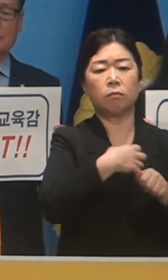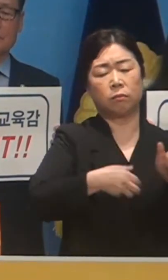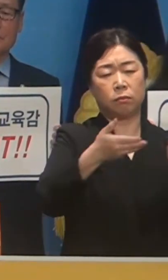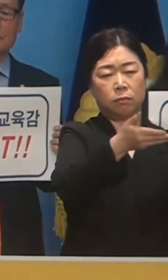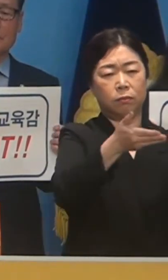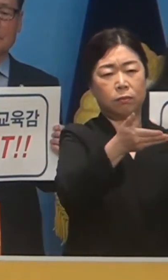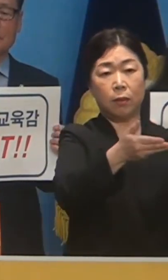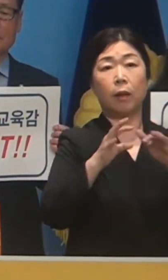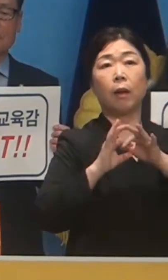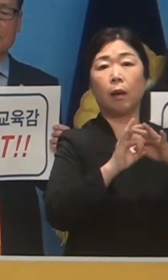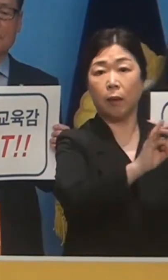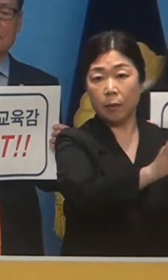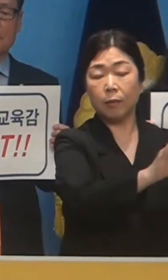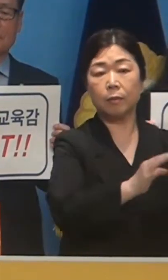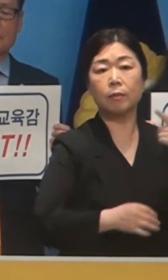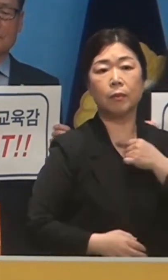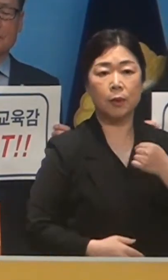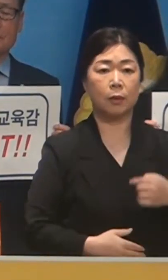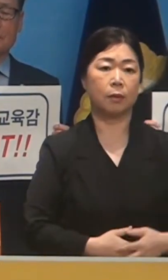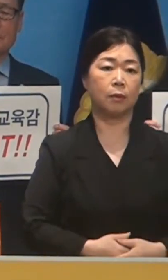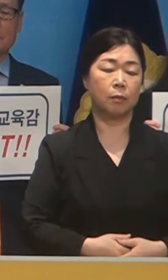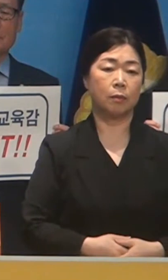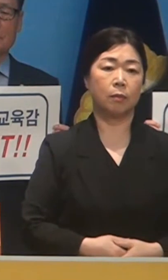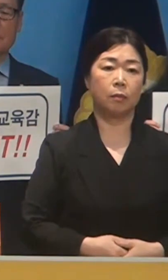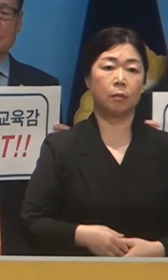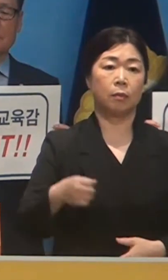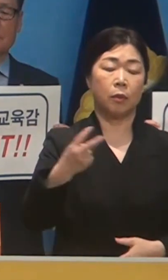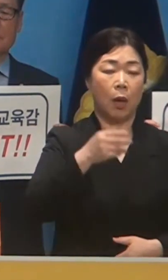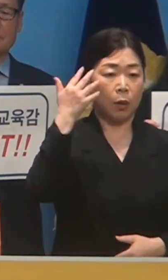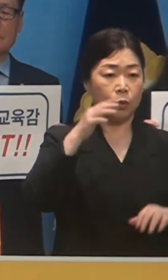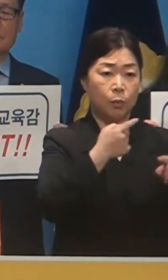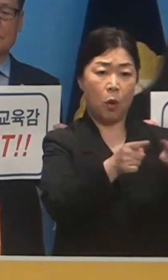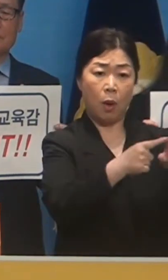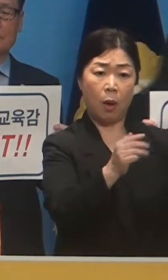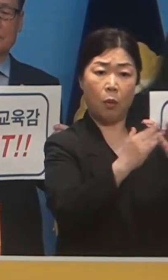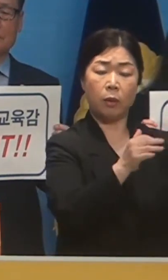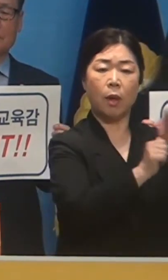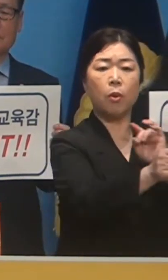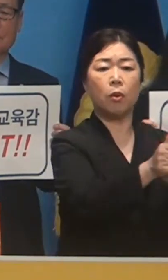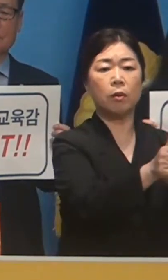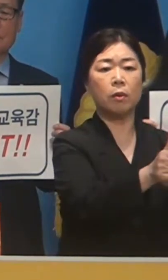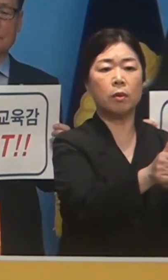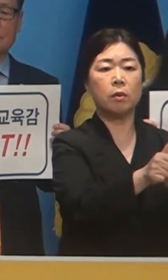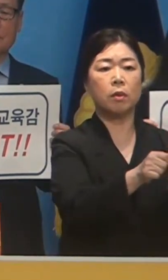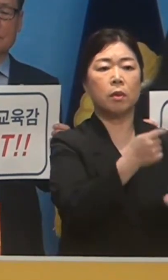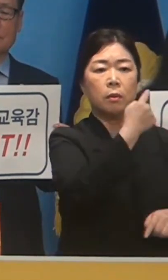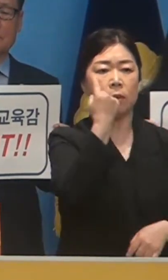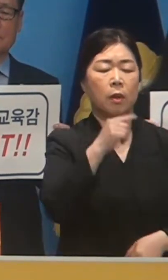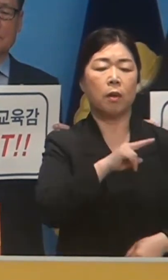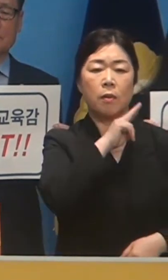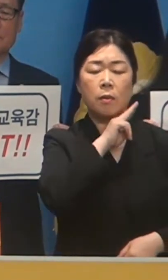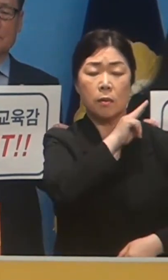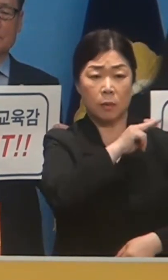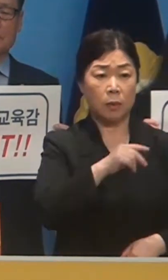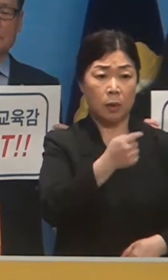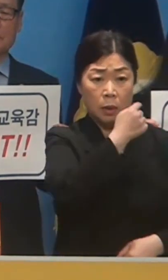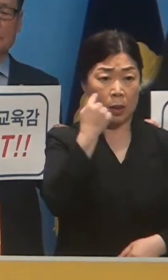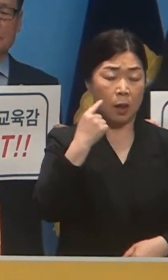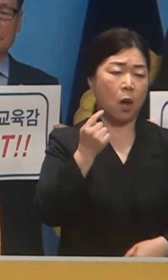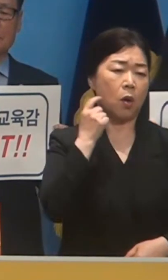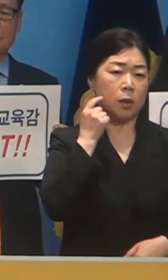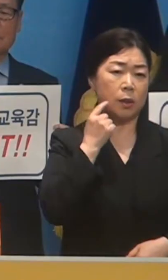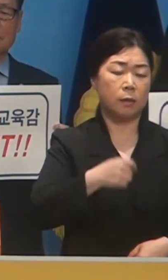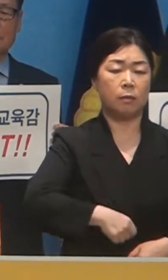괴롭히는 일이 발생했습니다. 급기야 한국학력평가원 대표를 위증죄로 고발하기도